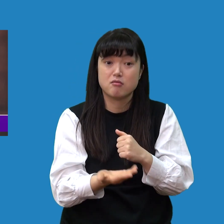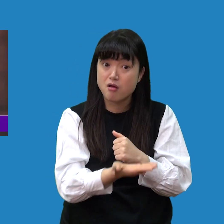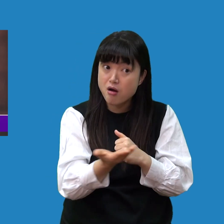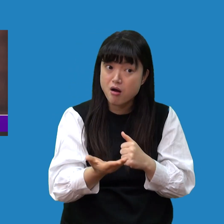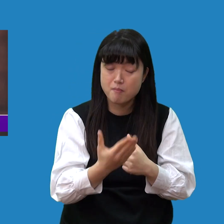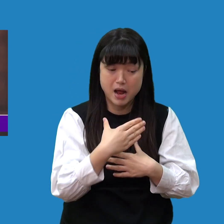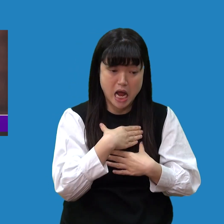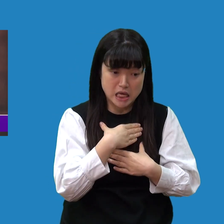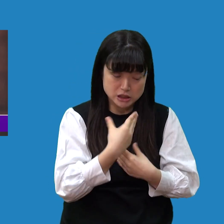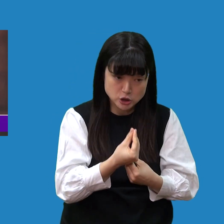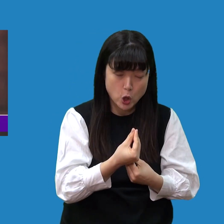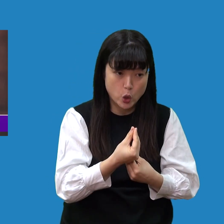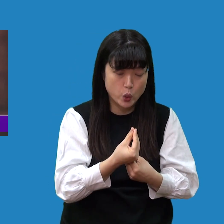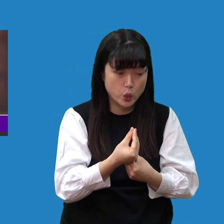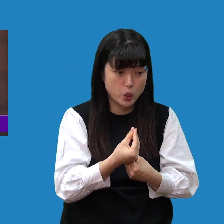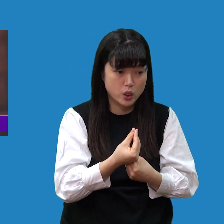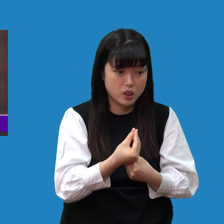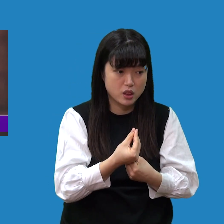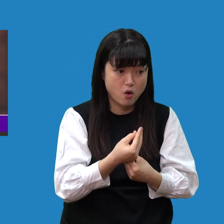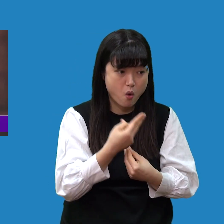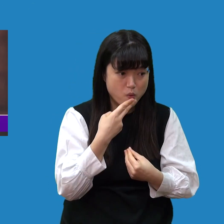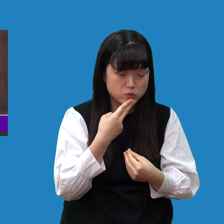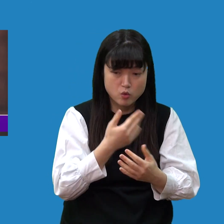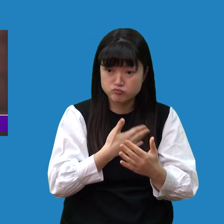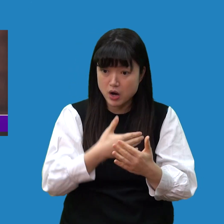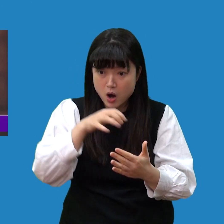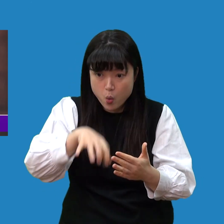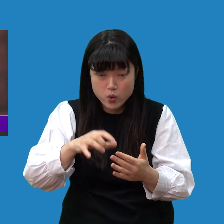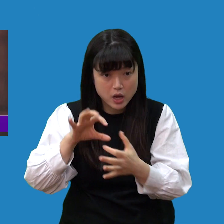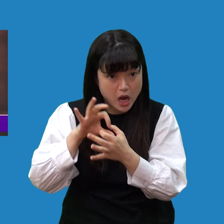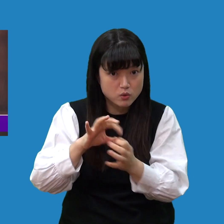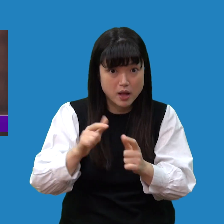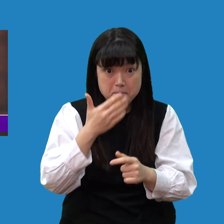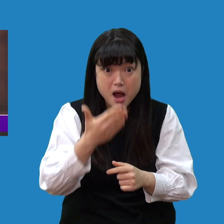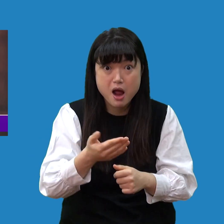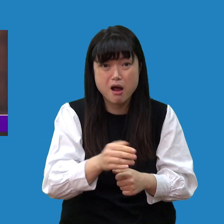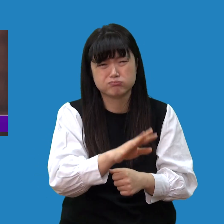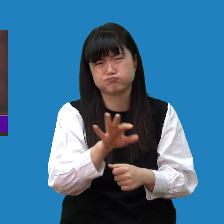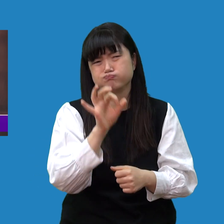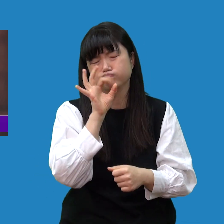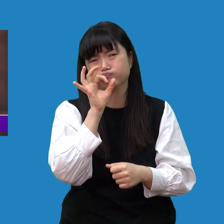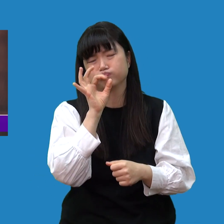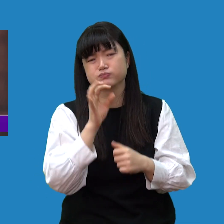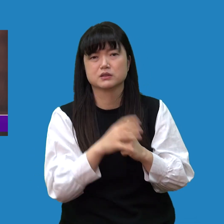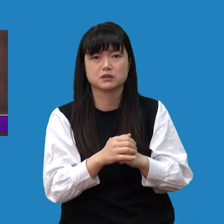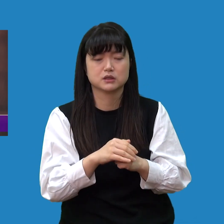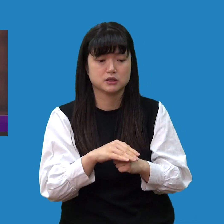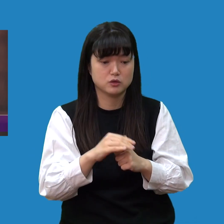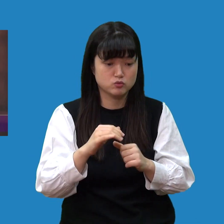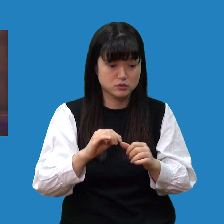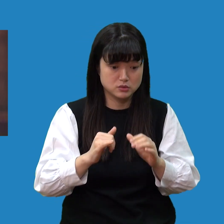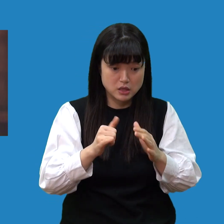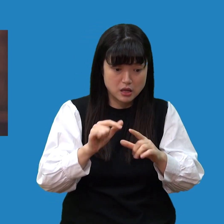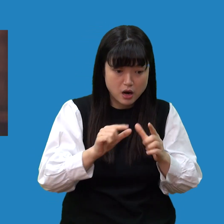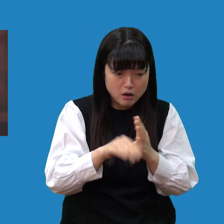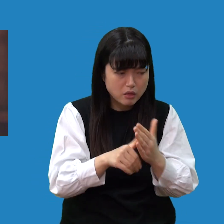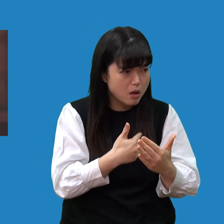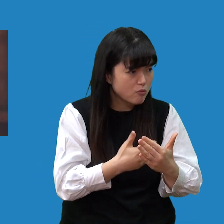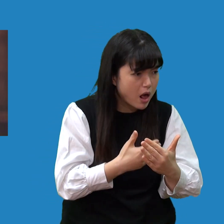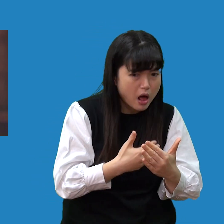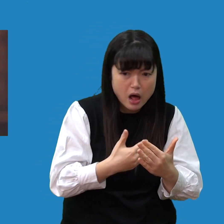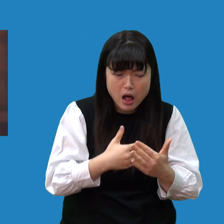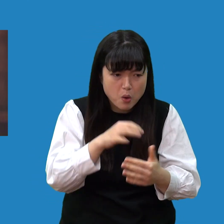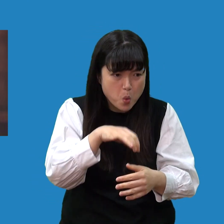여러분, 안전이 담보되지 않은 곳에서 평화는 존재할 수가 없지 않습니까? 우리가 이 땅에 살면서도 좀